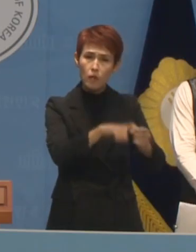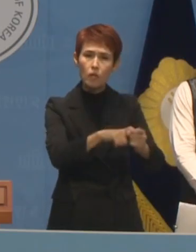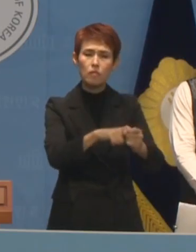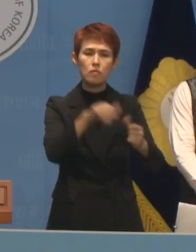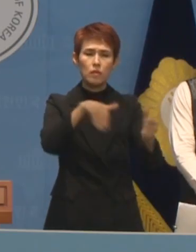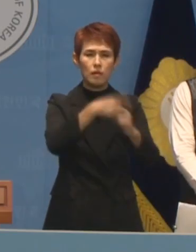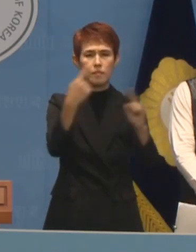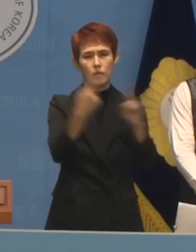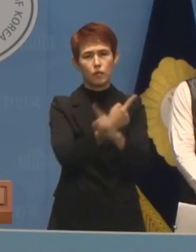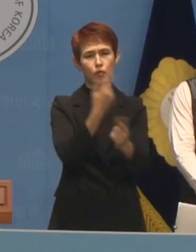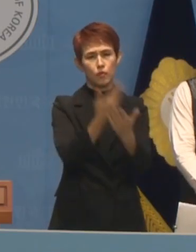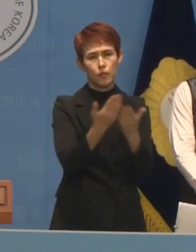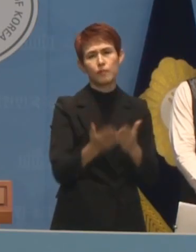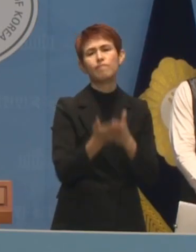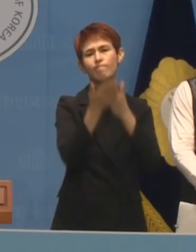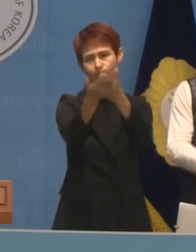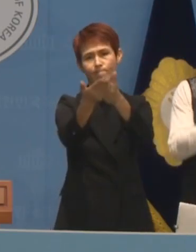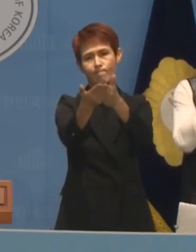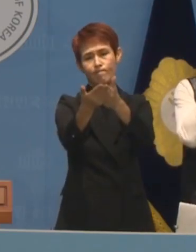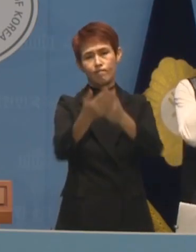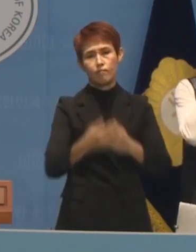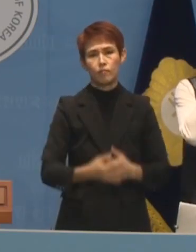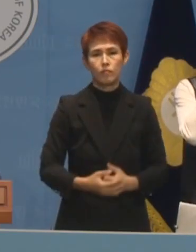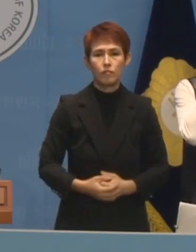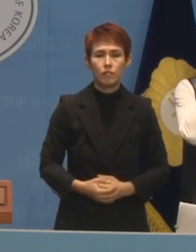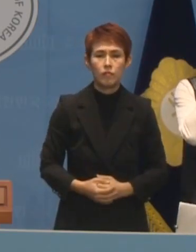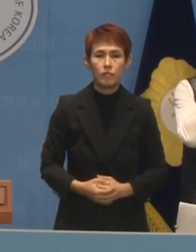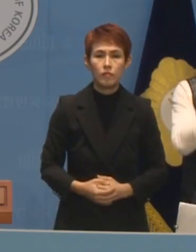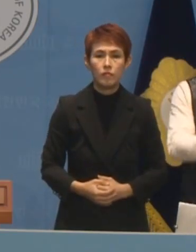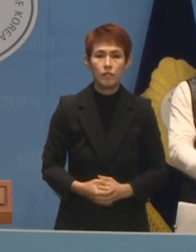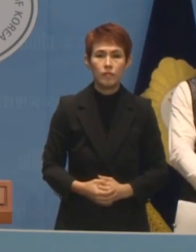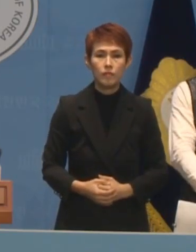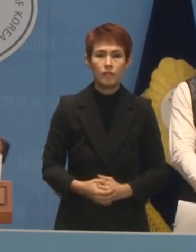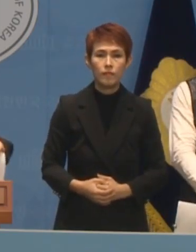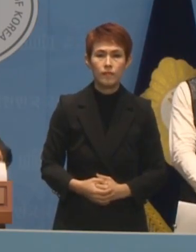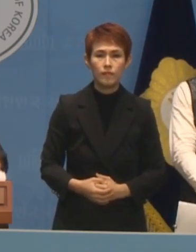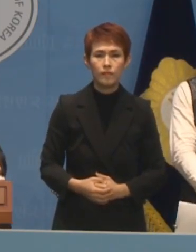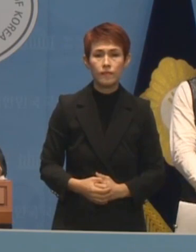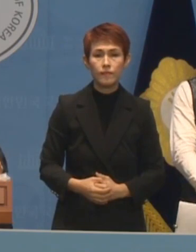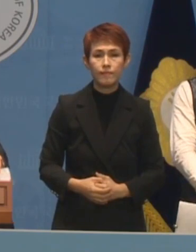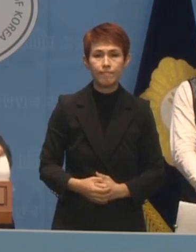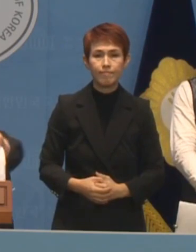처우를 개선해 줄 것을 강력히 요구합니다. 이상입니다.